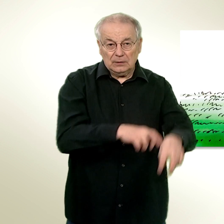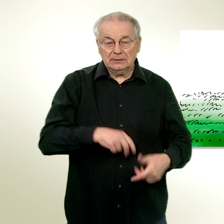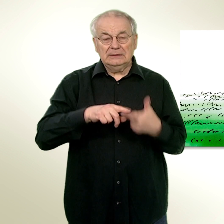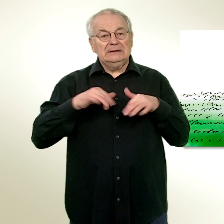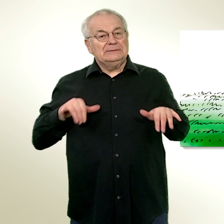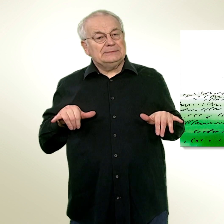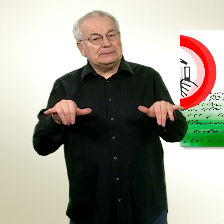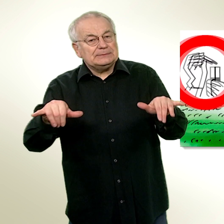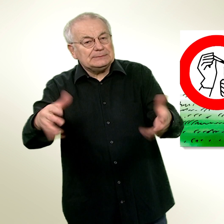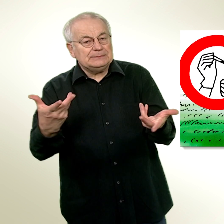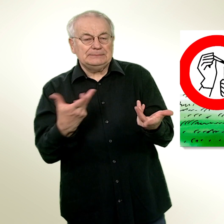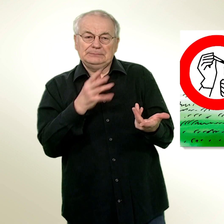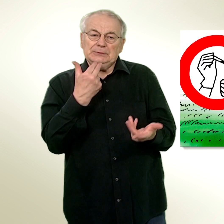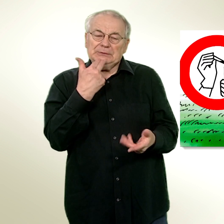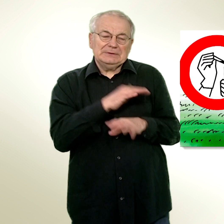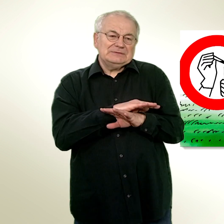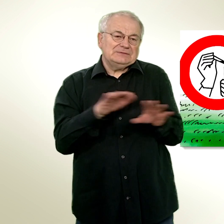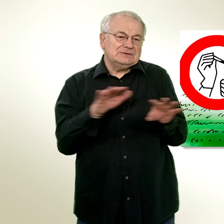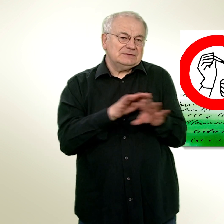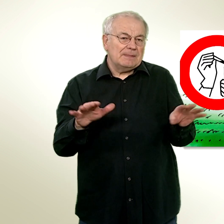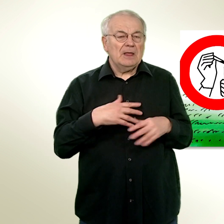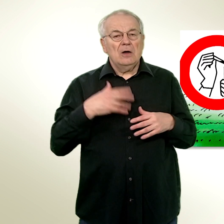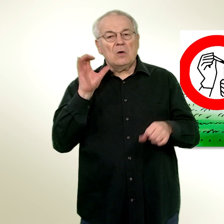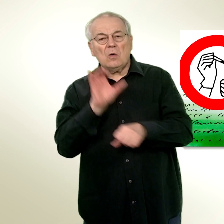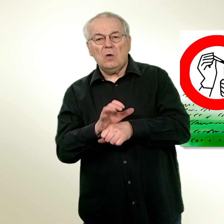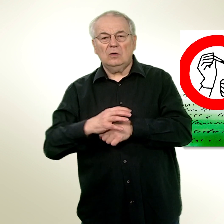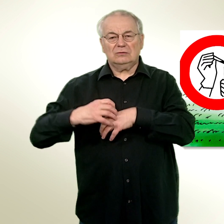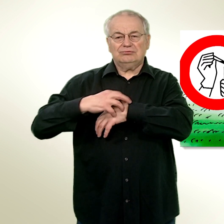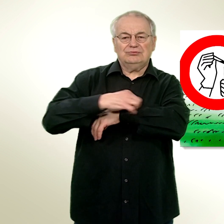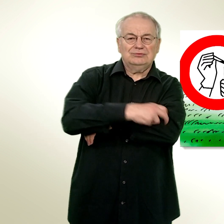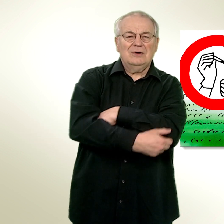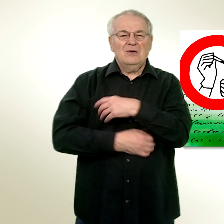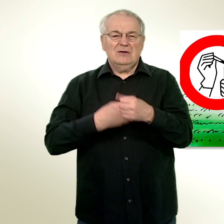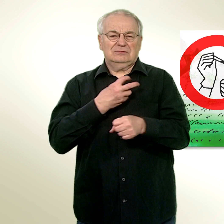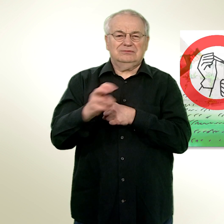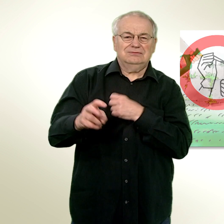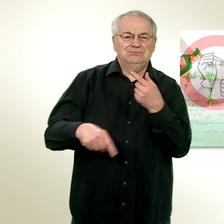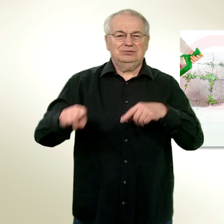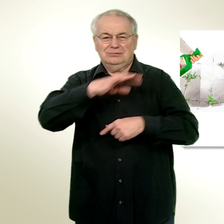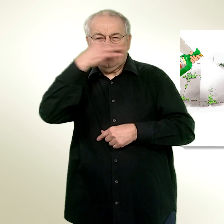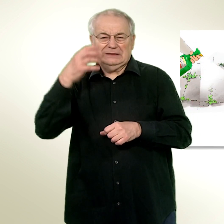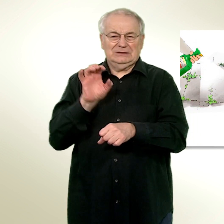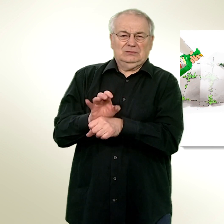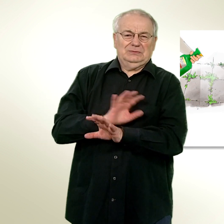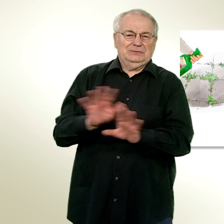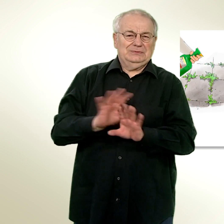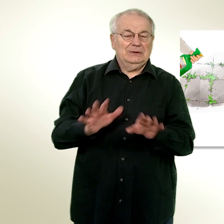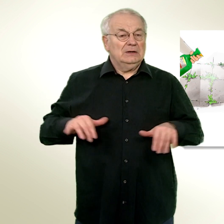pesticides de synthèse ne pourraient plus être utilisés pour lutter contre les organismes nuisibles et les maladies. Les pesticides de synthèse